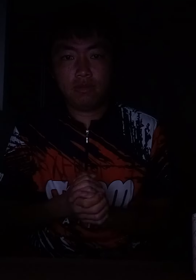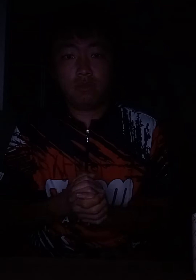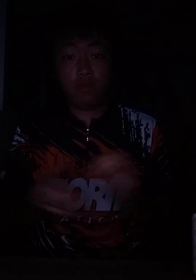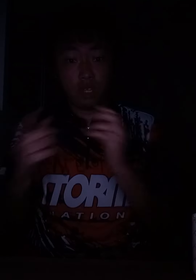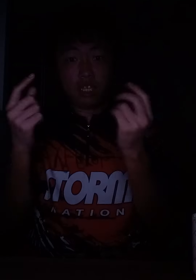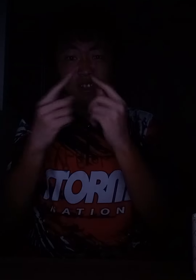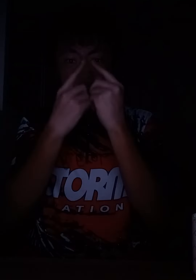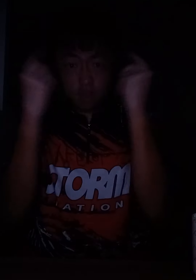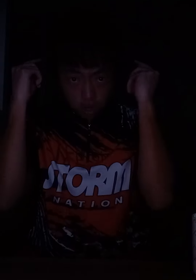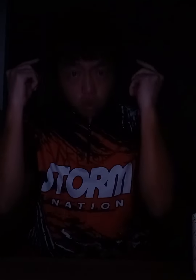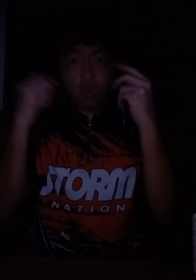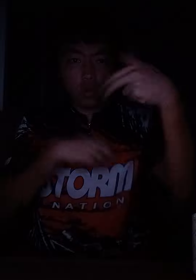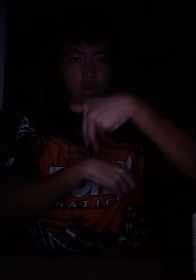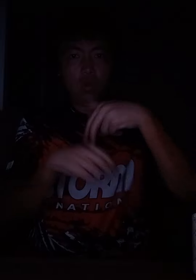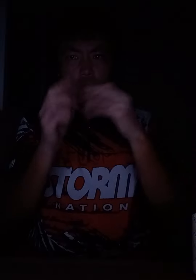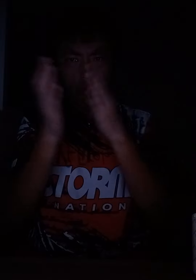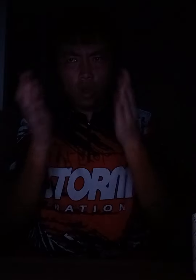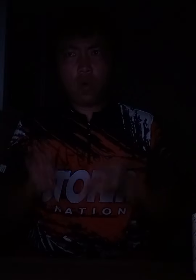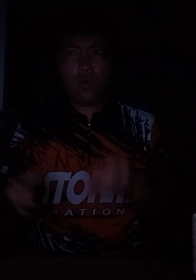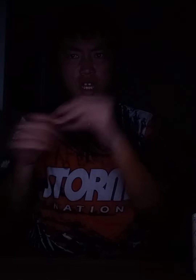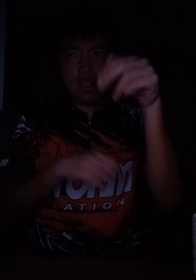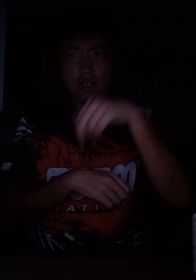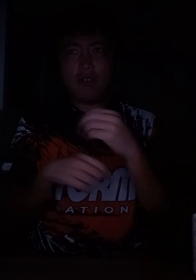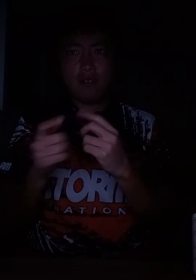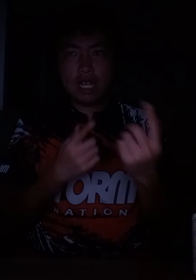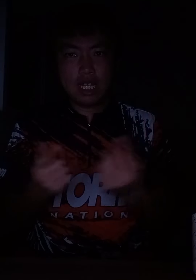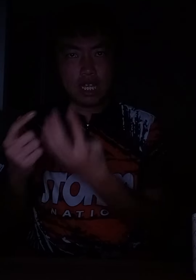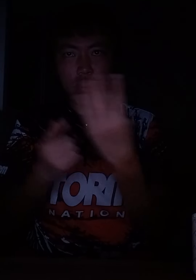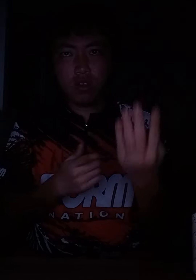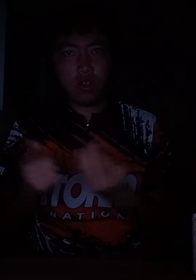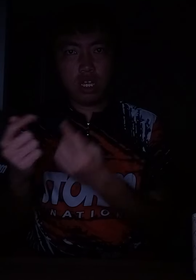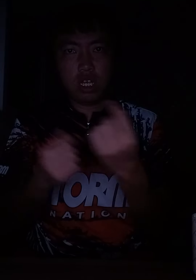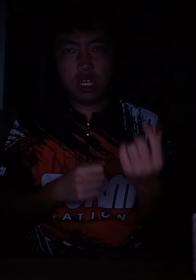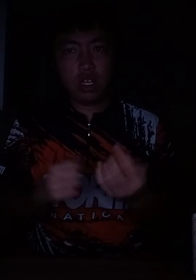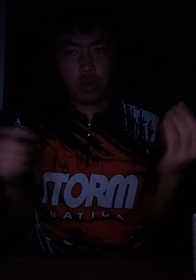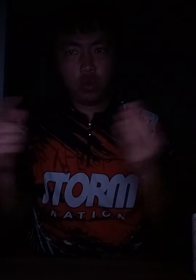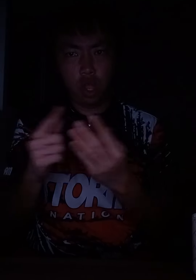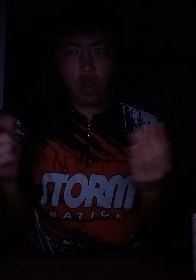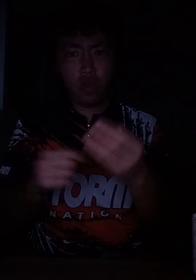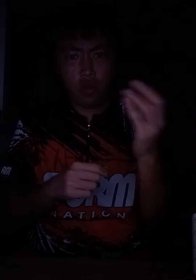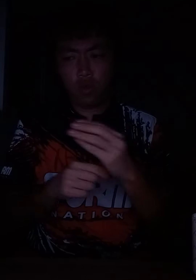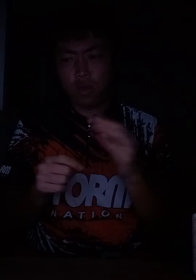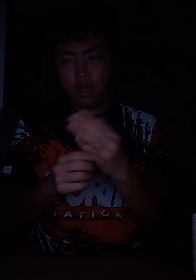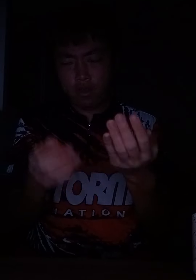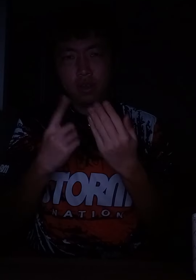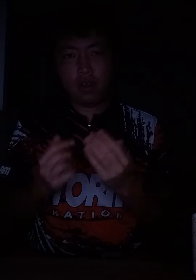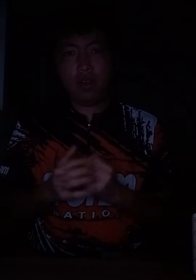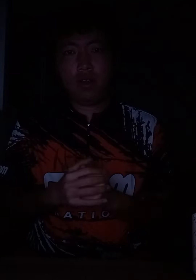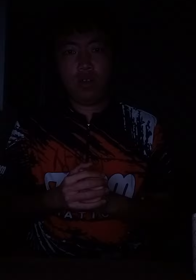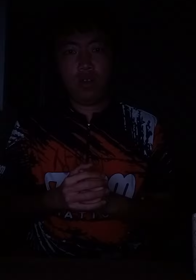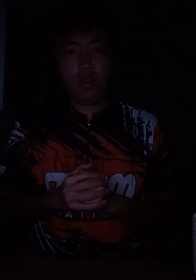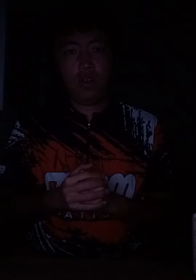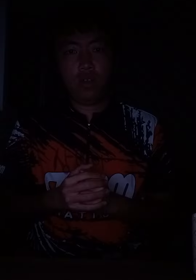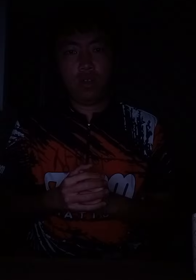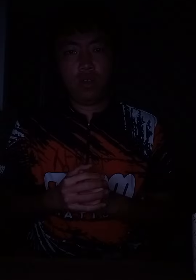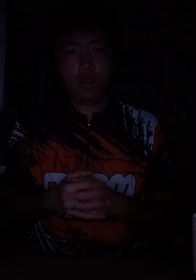지하철에서 마스크 착용을 거부하고 난동까지 부린 40대 여성이 구속영장 심사를 받았습니다. 네, 법원은